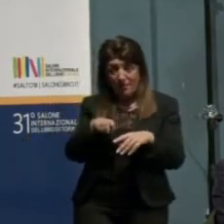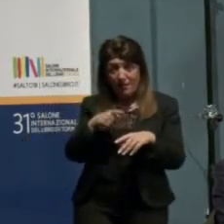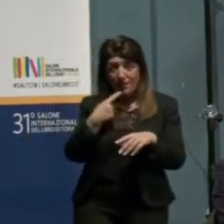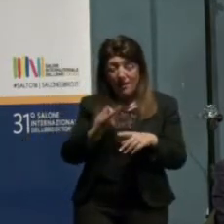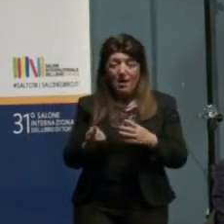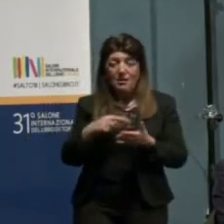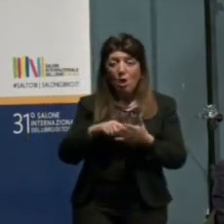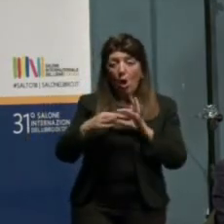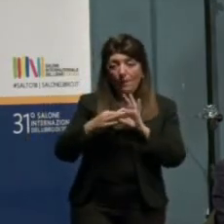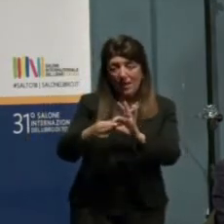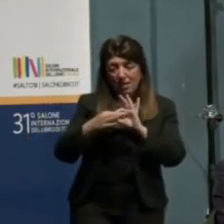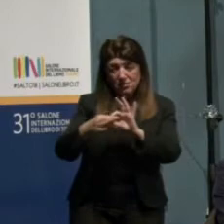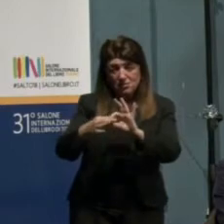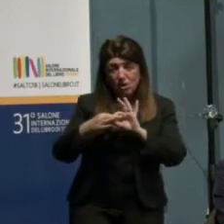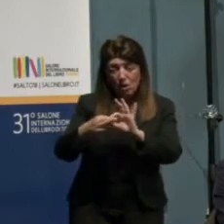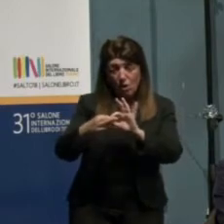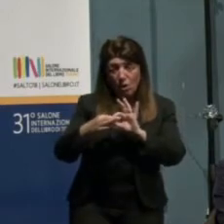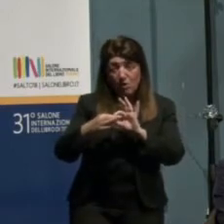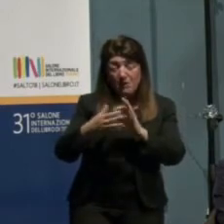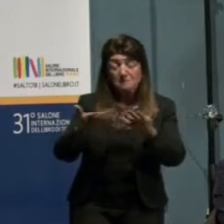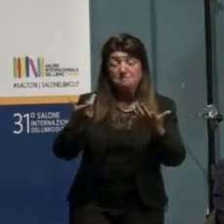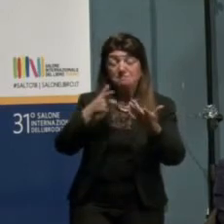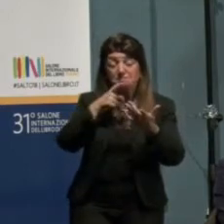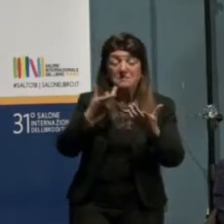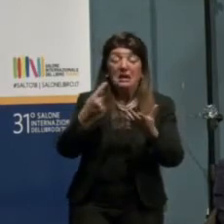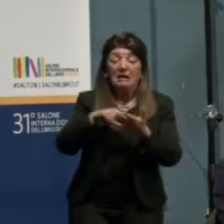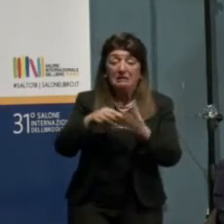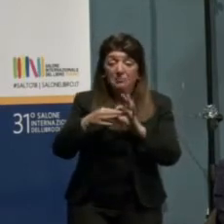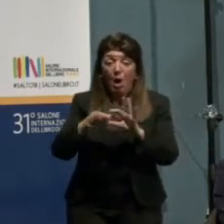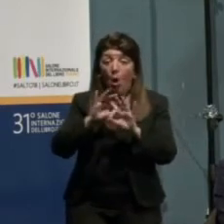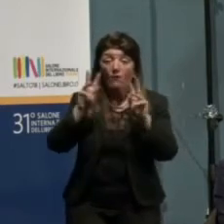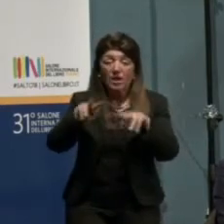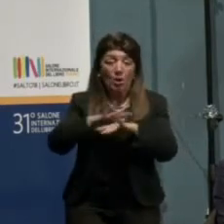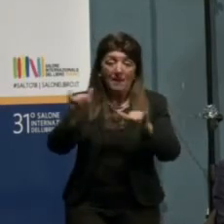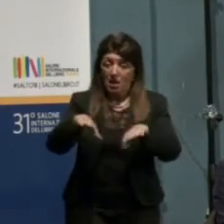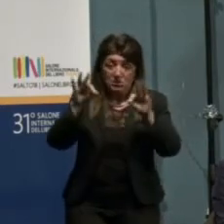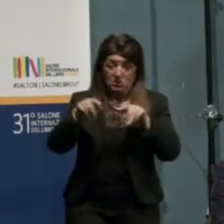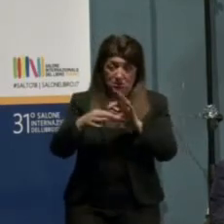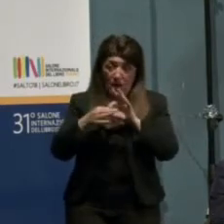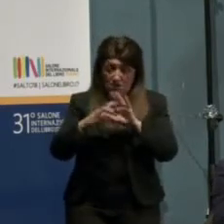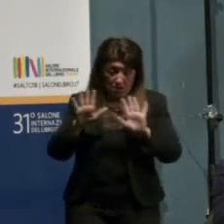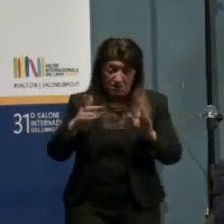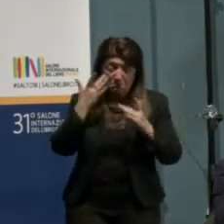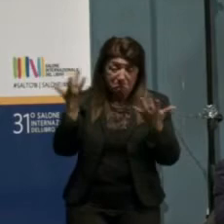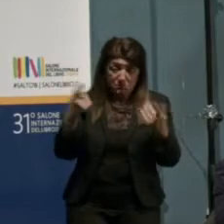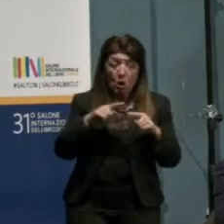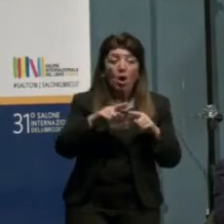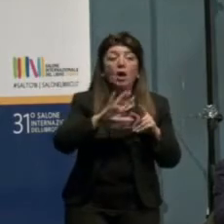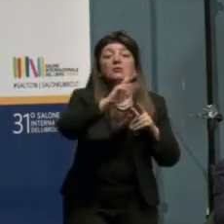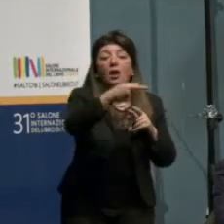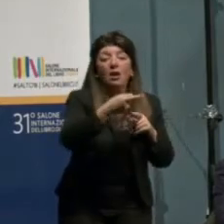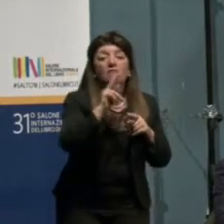cooperazione no riprende se mai iniziata questa cooperazione formalmente ed ha fatto dobbiamo vedere dei risultati